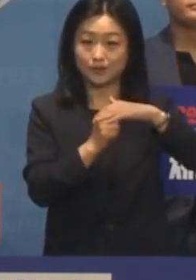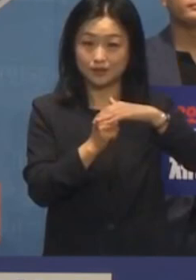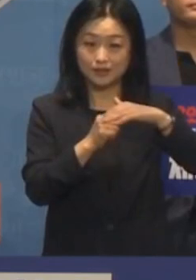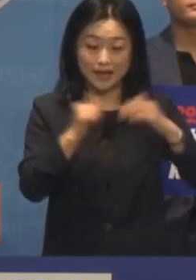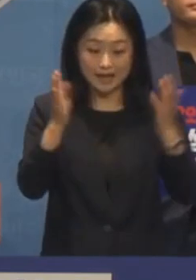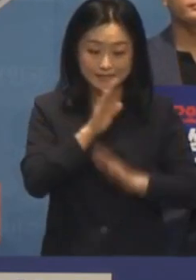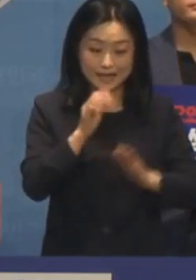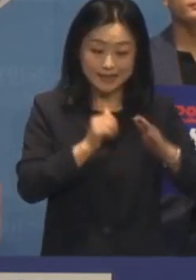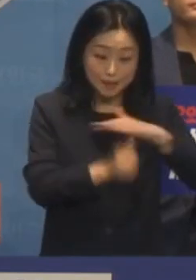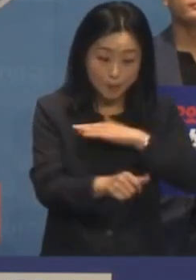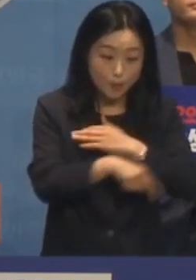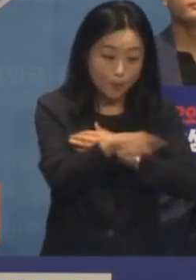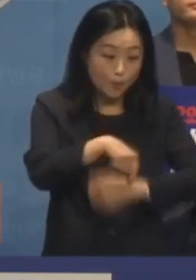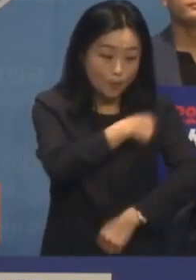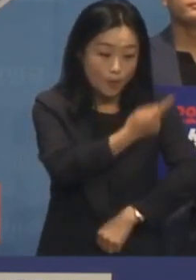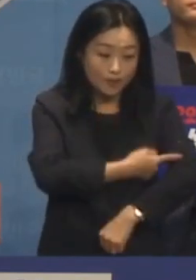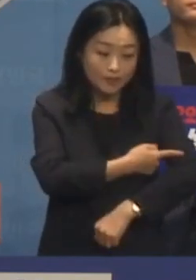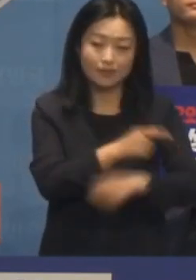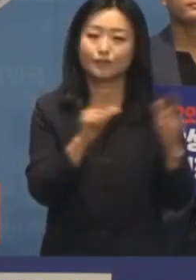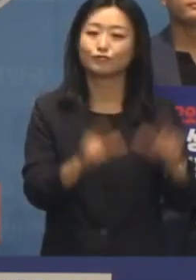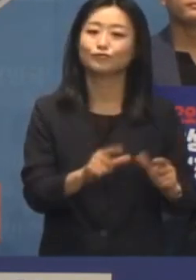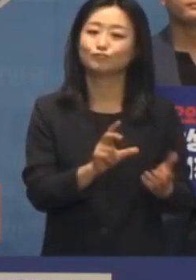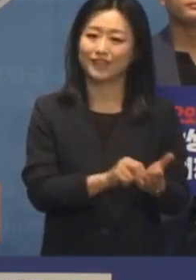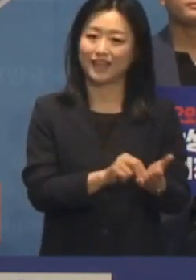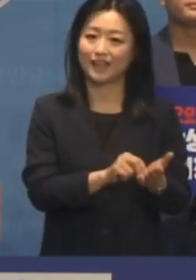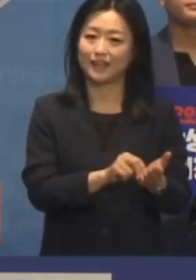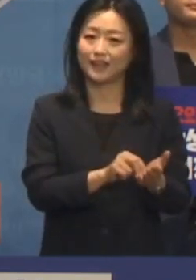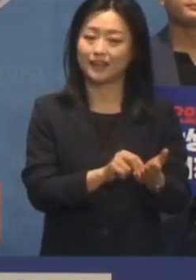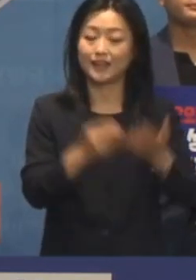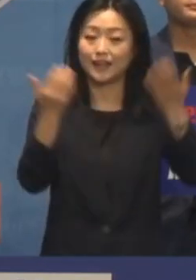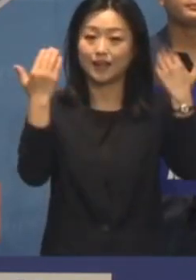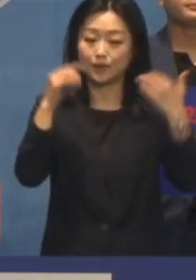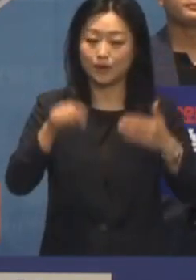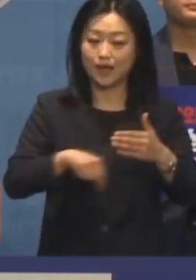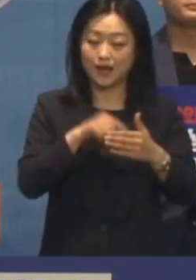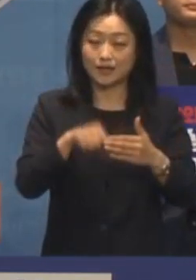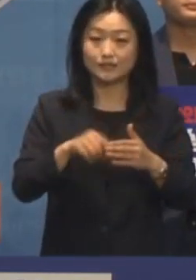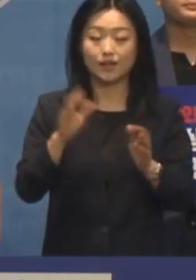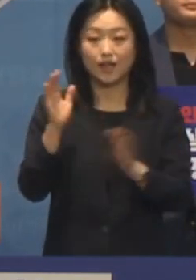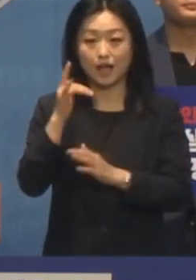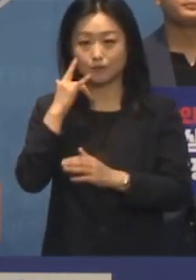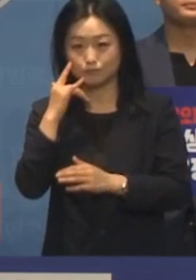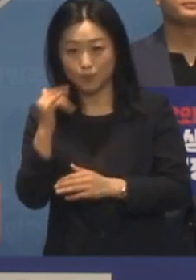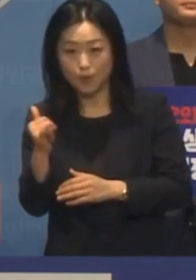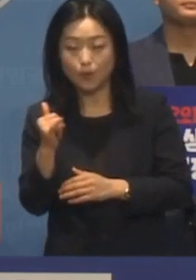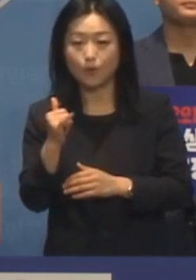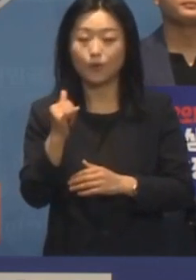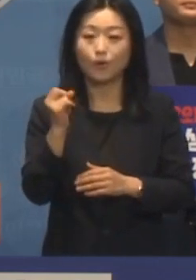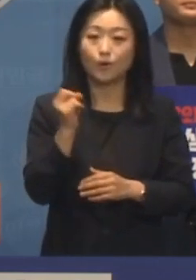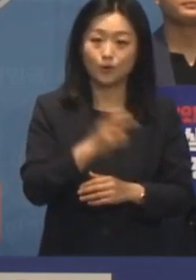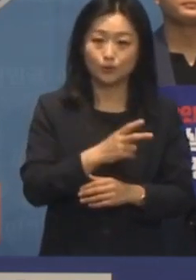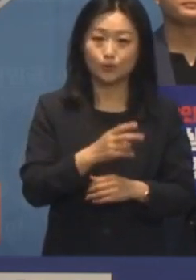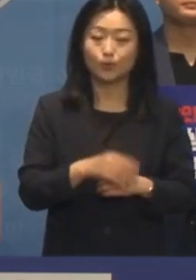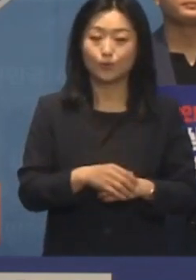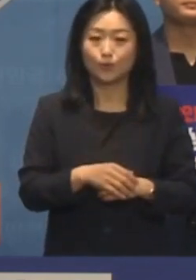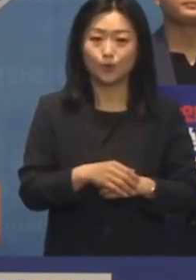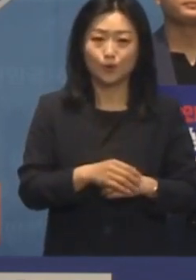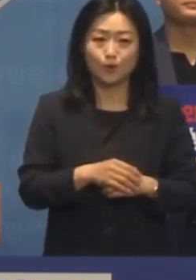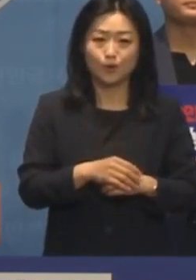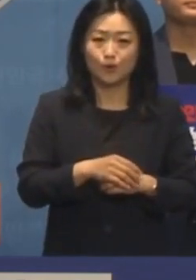축소된 것을 입증하는 것이기도 하다. 학교에서 학생은 학부모, 교사, 비정규직 노동자, 정규직 노동자와